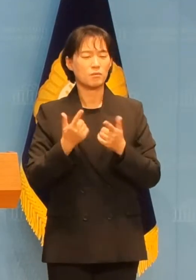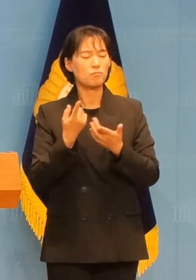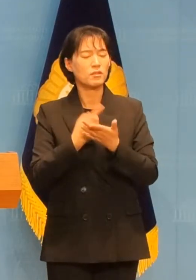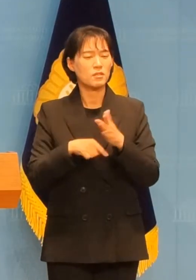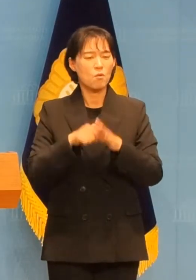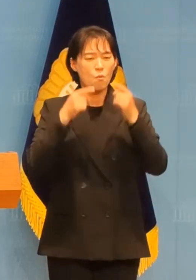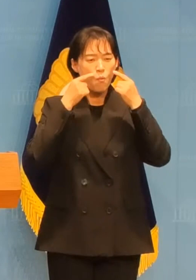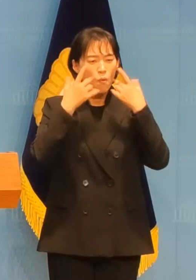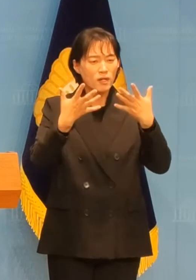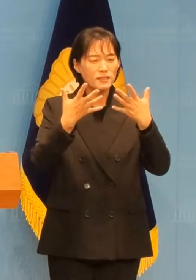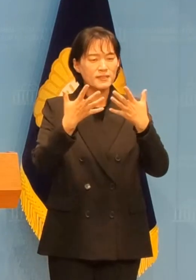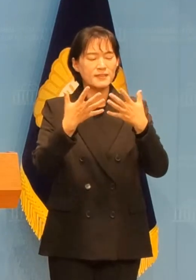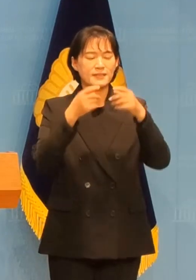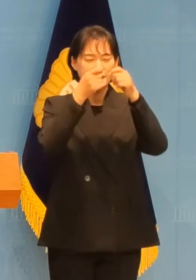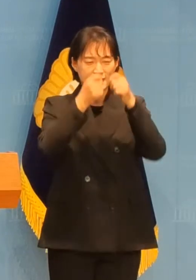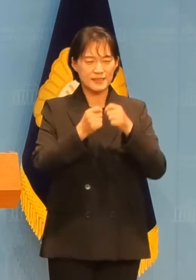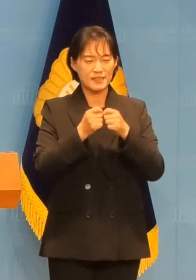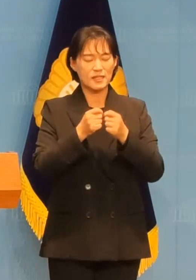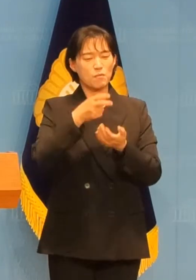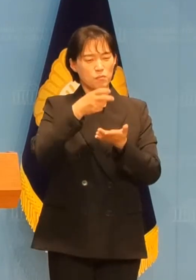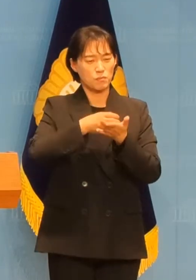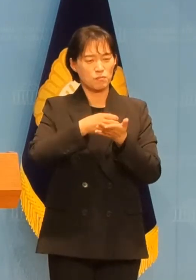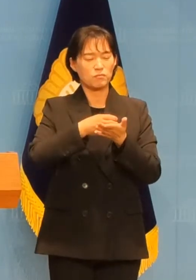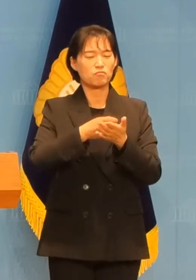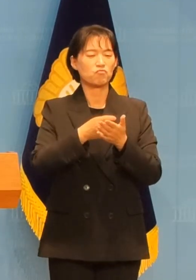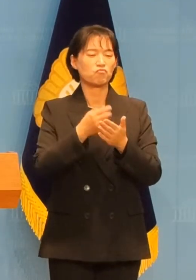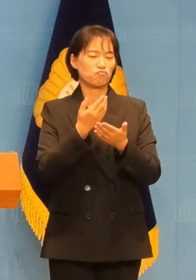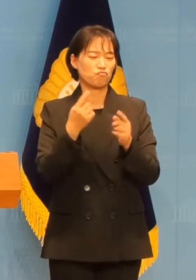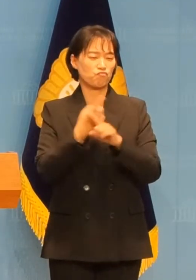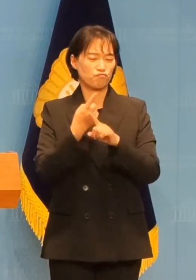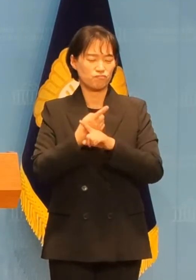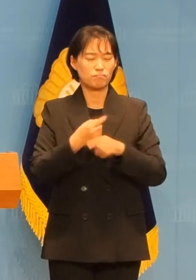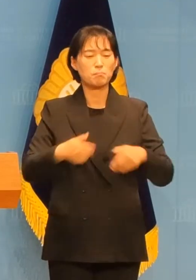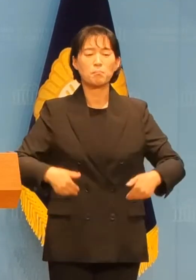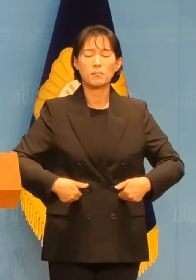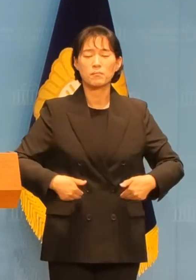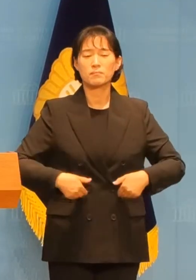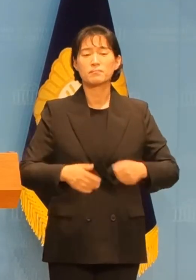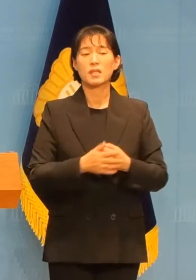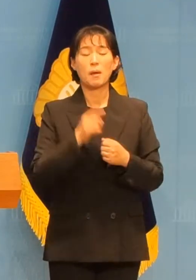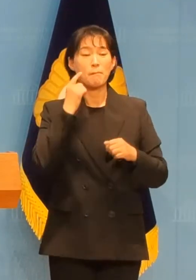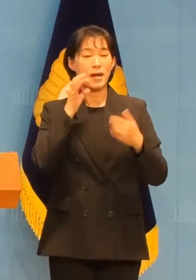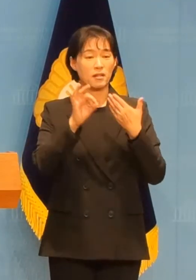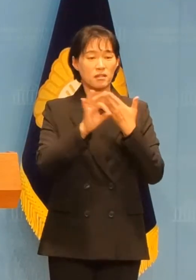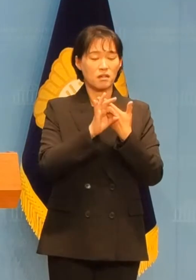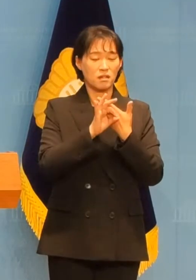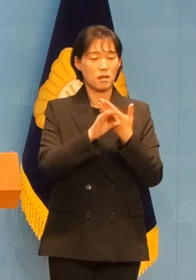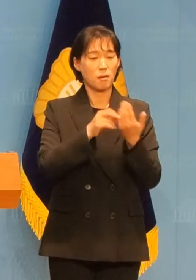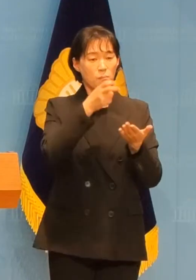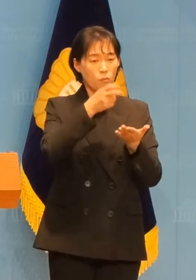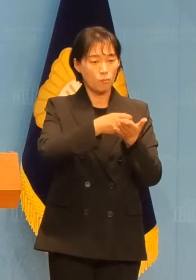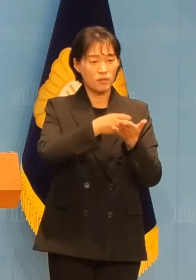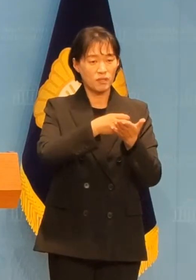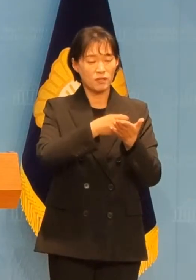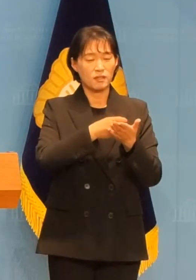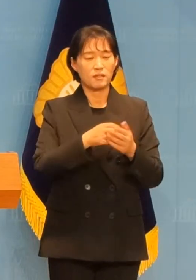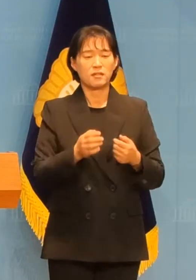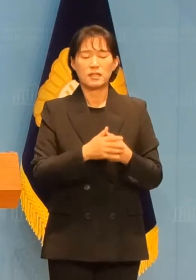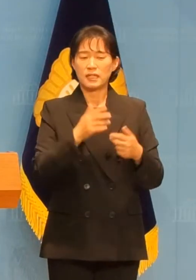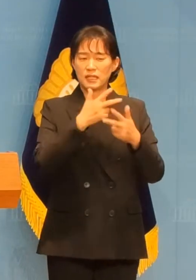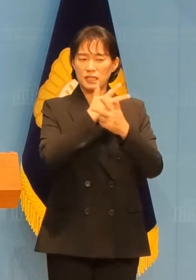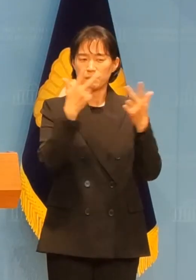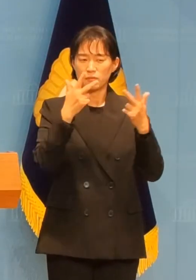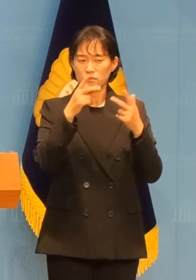명확한 가이드라인과 제도적 보완 마련이 필요합니다. 만약 이 개정안이 이재명 정권